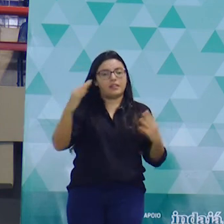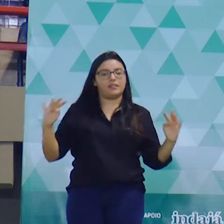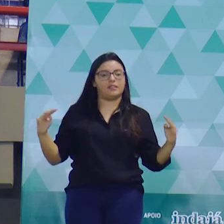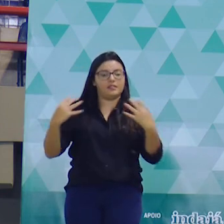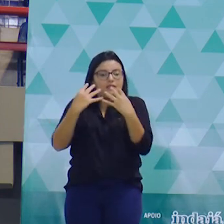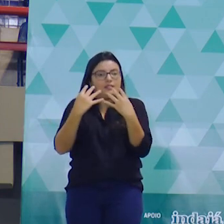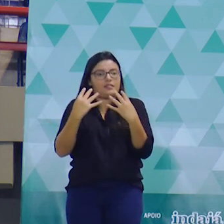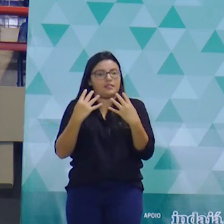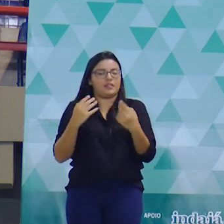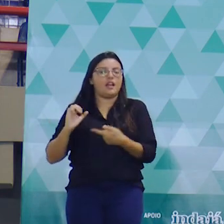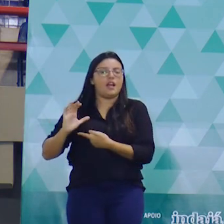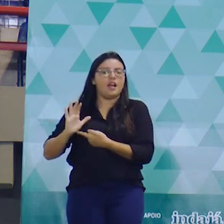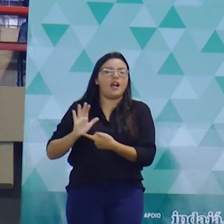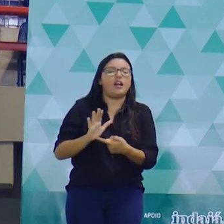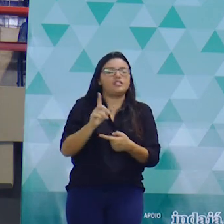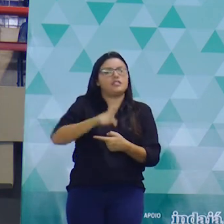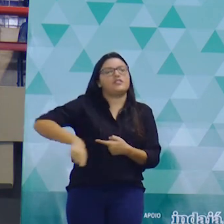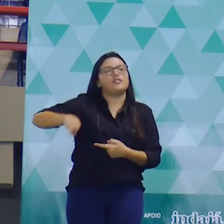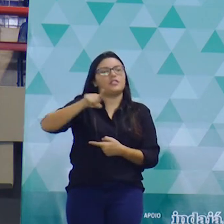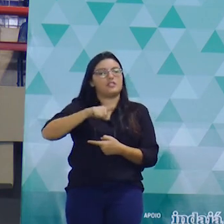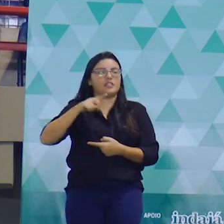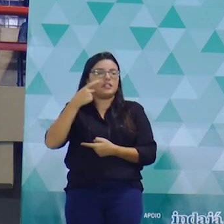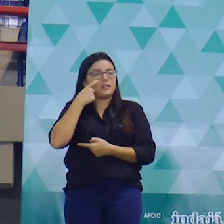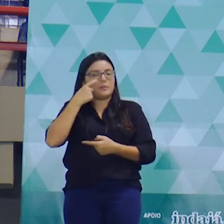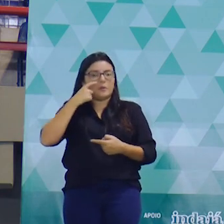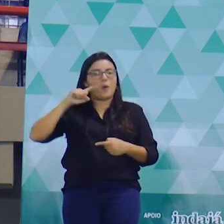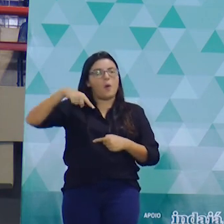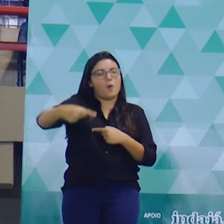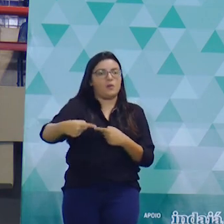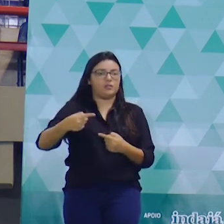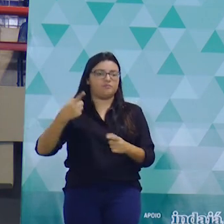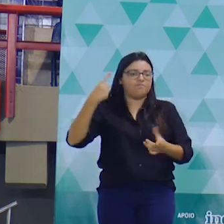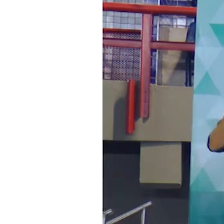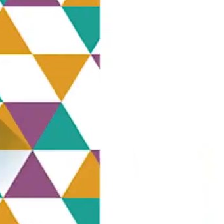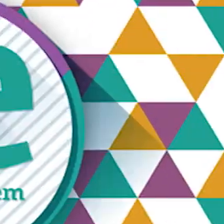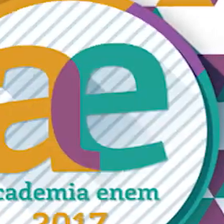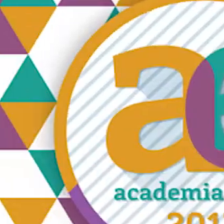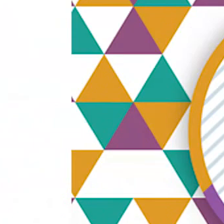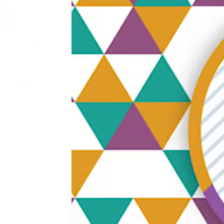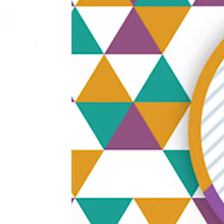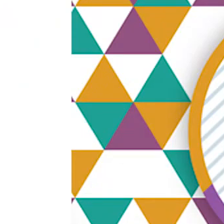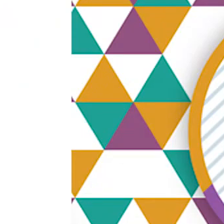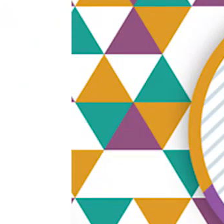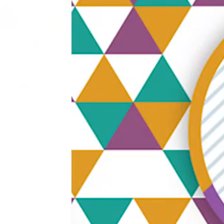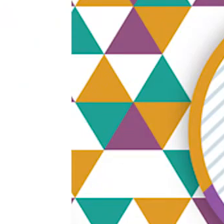espero ter contribuído de alguma forma. A gente se vê depois em outra oportunidade. Tchau, pessoal.